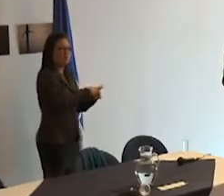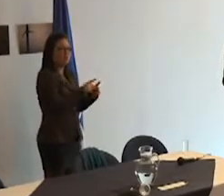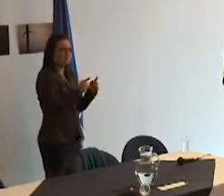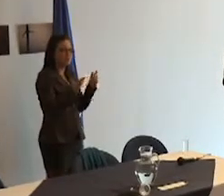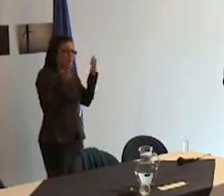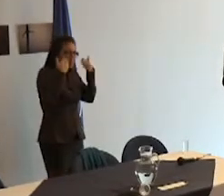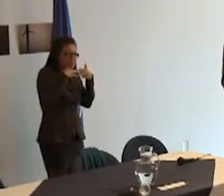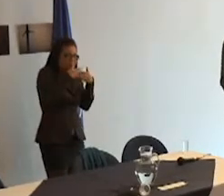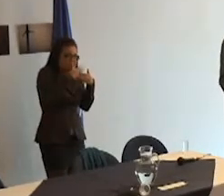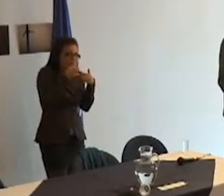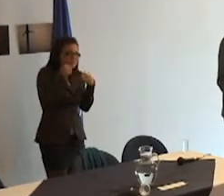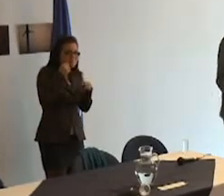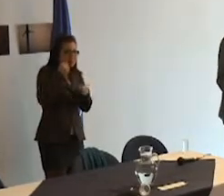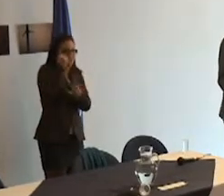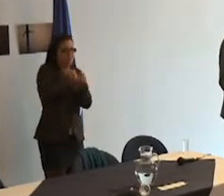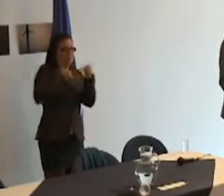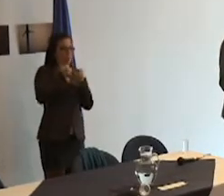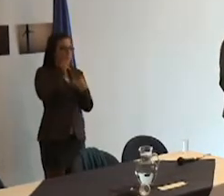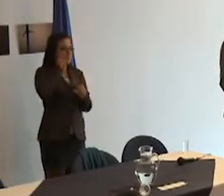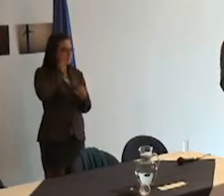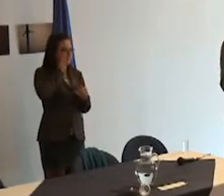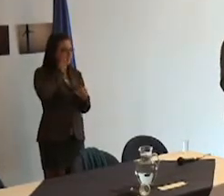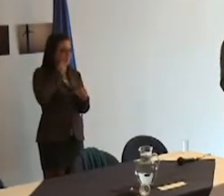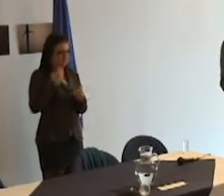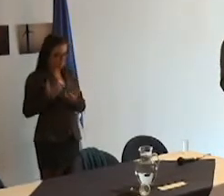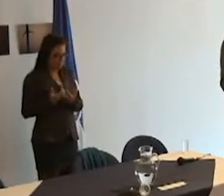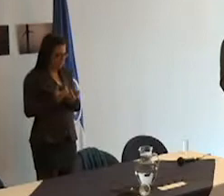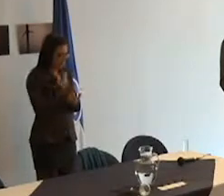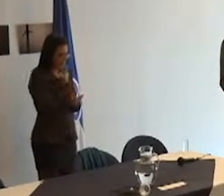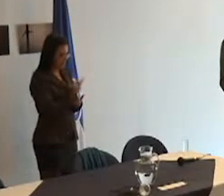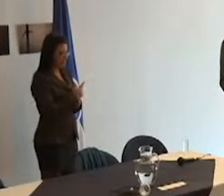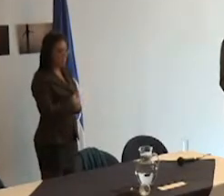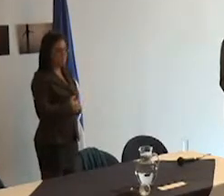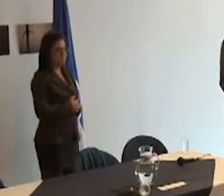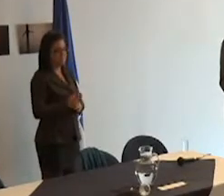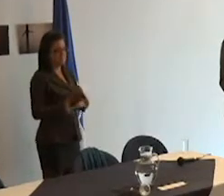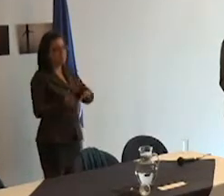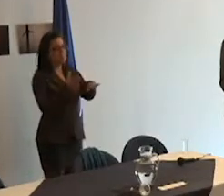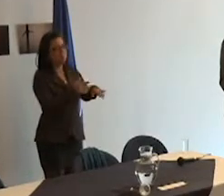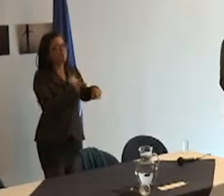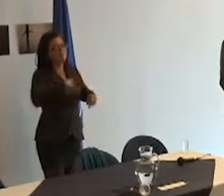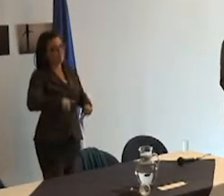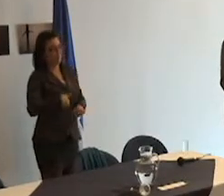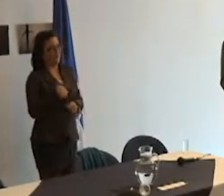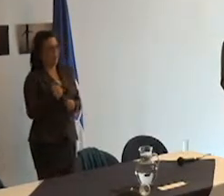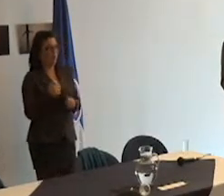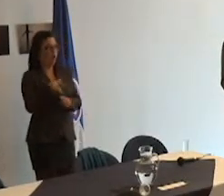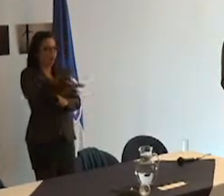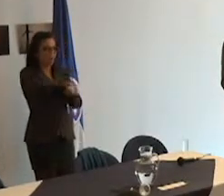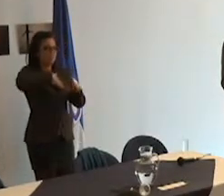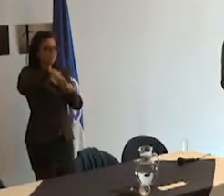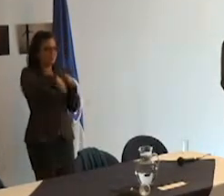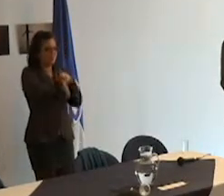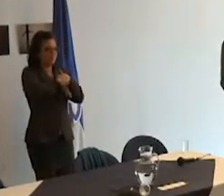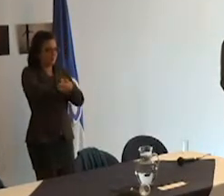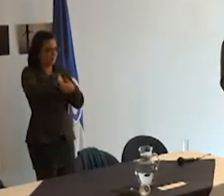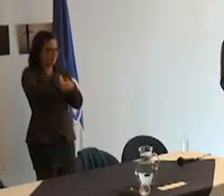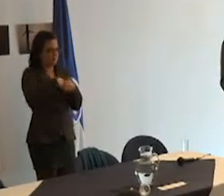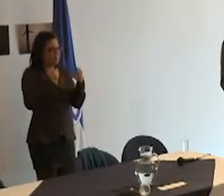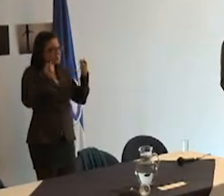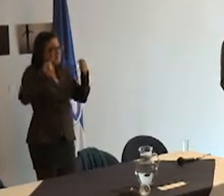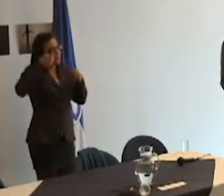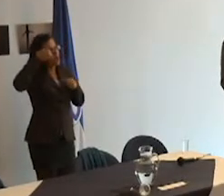identidades sexuales. La diferencia en el contexto latinoamericano. Comprender la manera en que se desarrolla